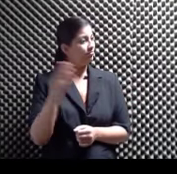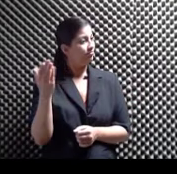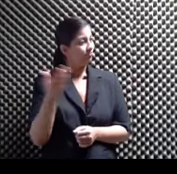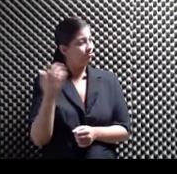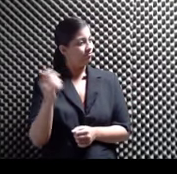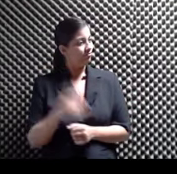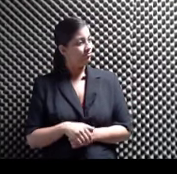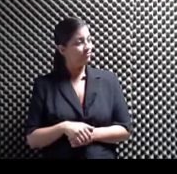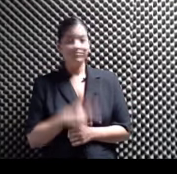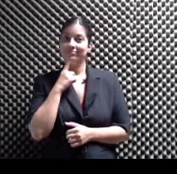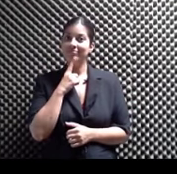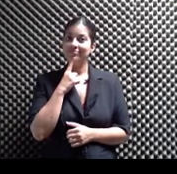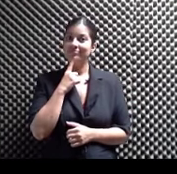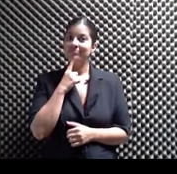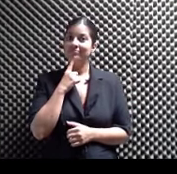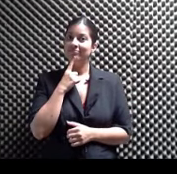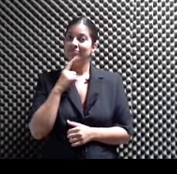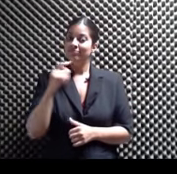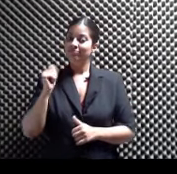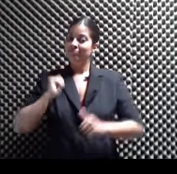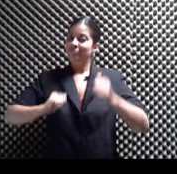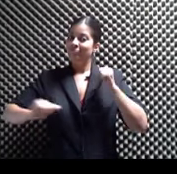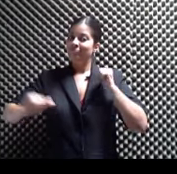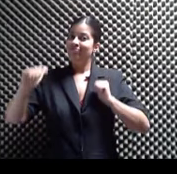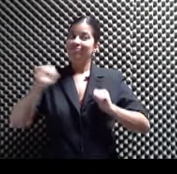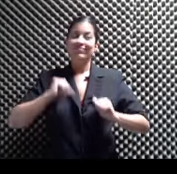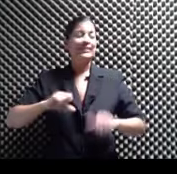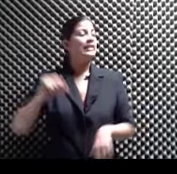¿Viste? Intensa, entonces.